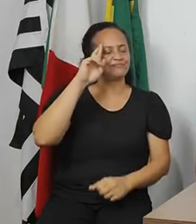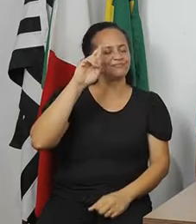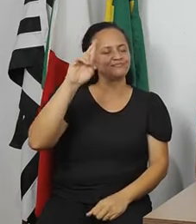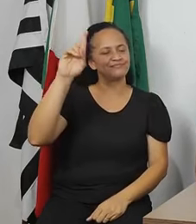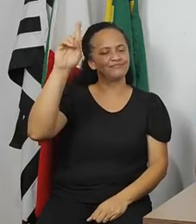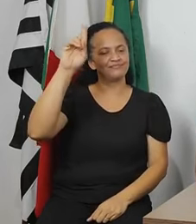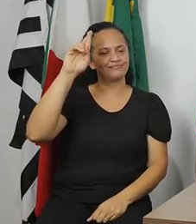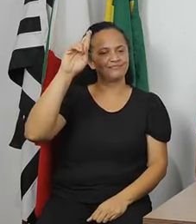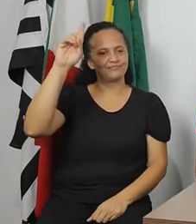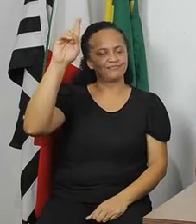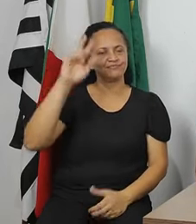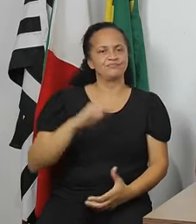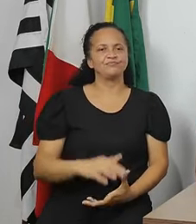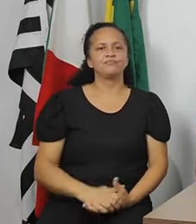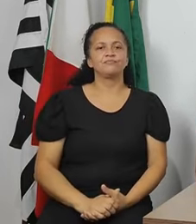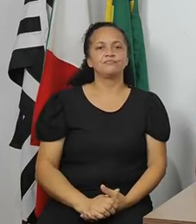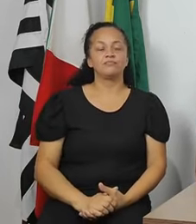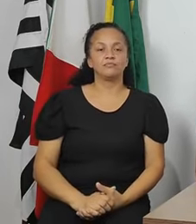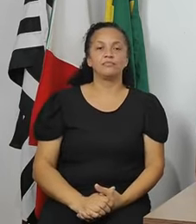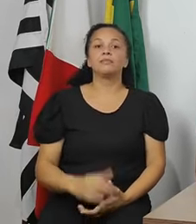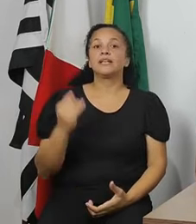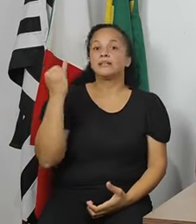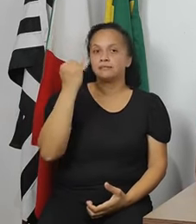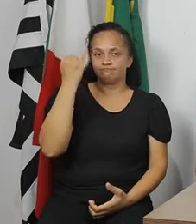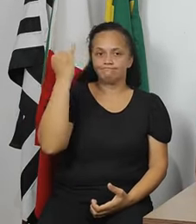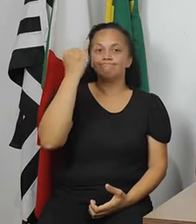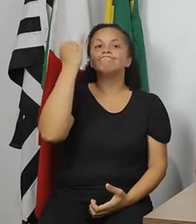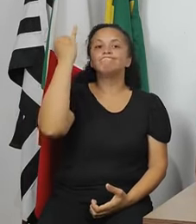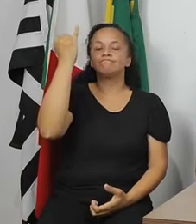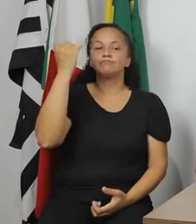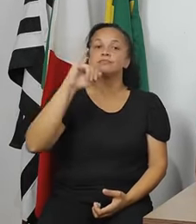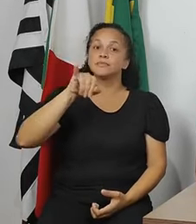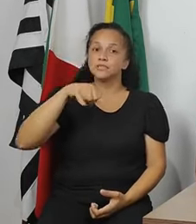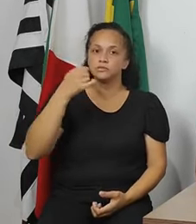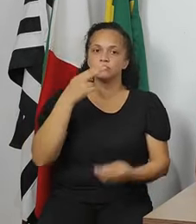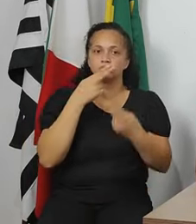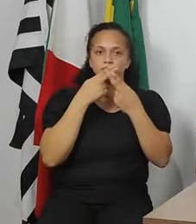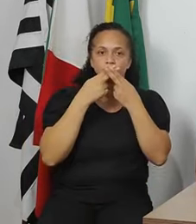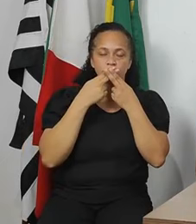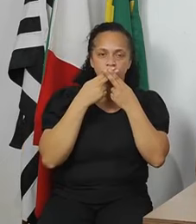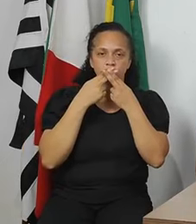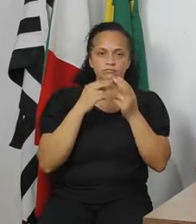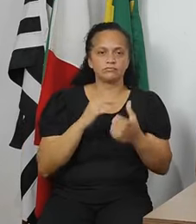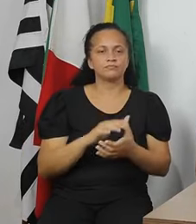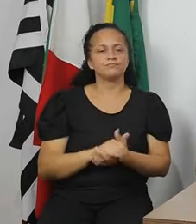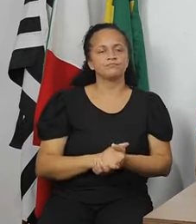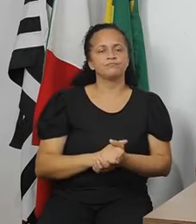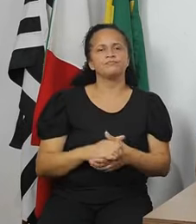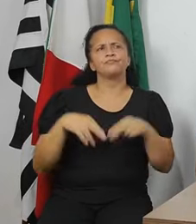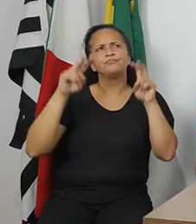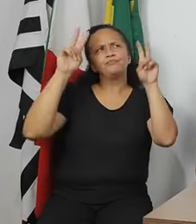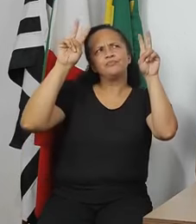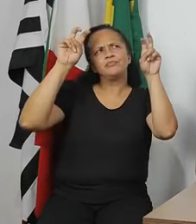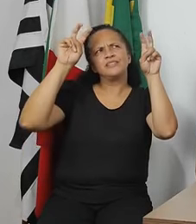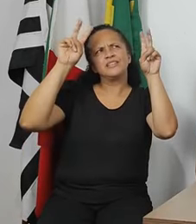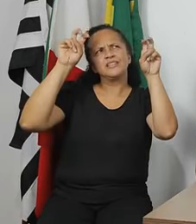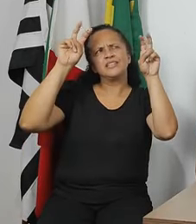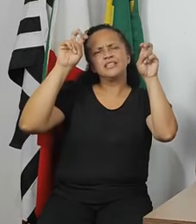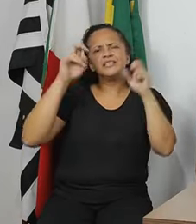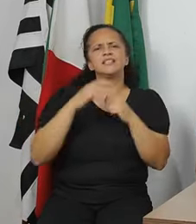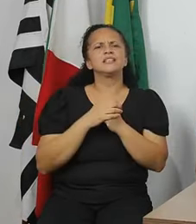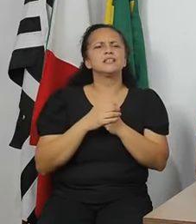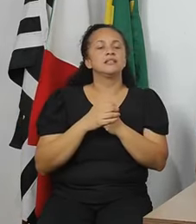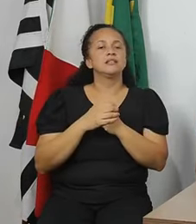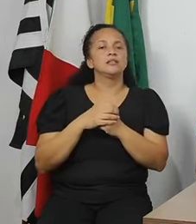mensagem é por que não jejuar, né? Esse é um tema que eu vejo pouco falado entre